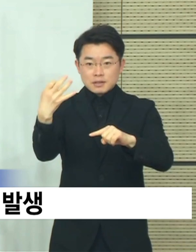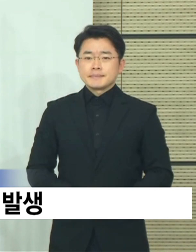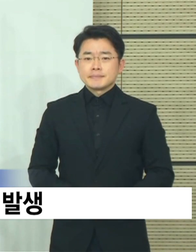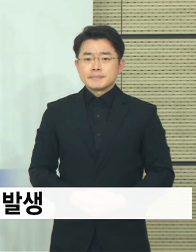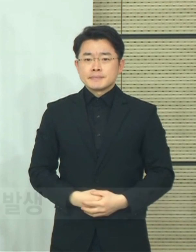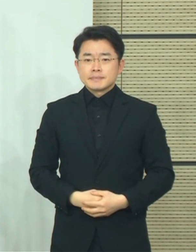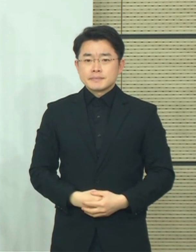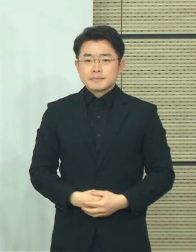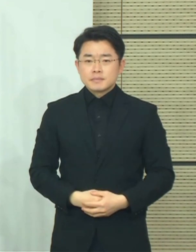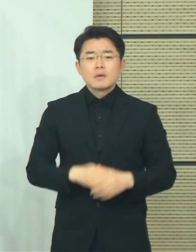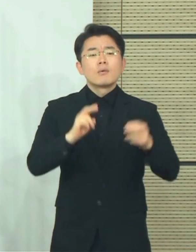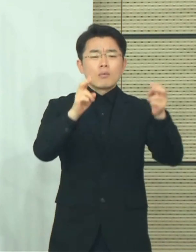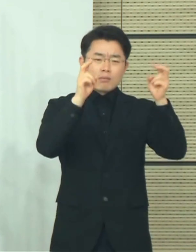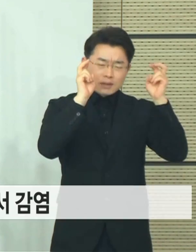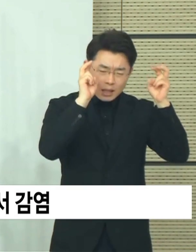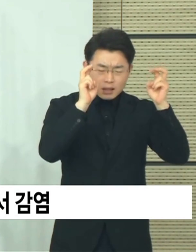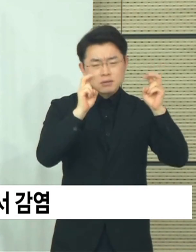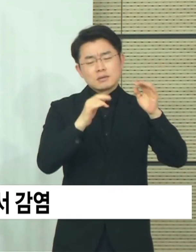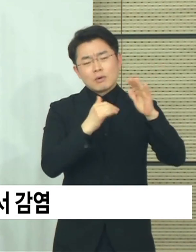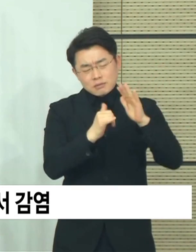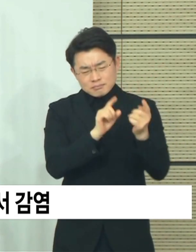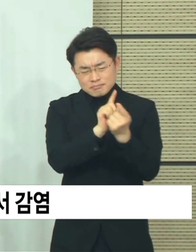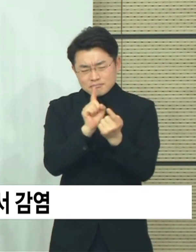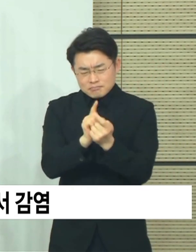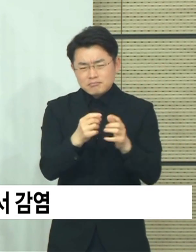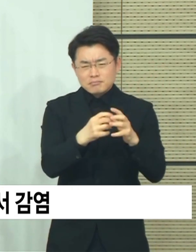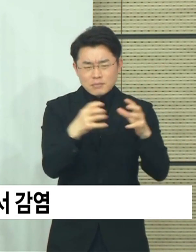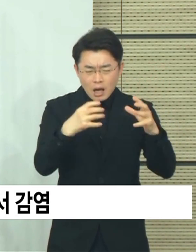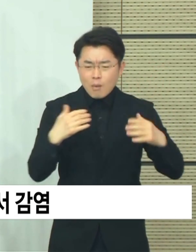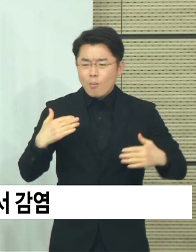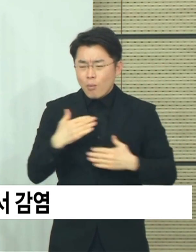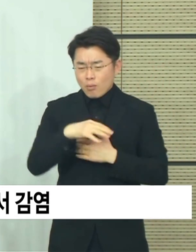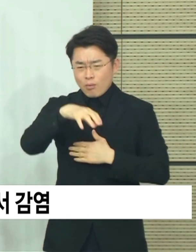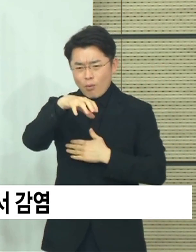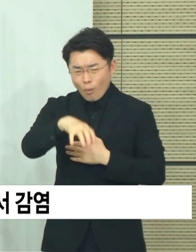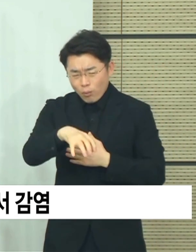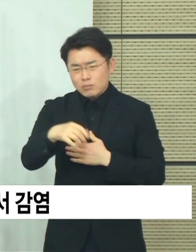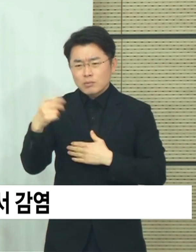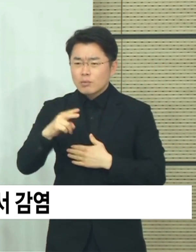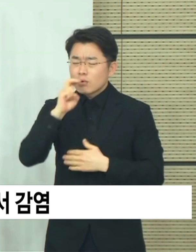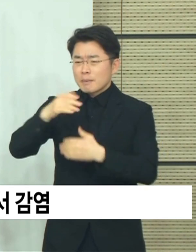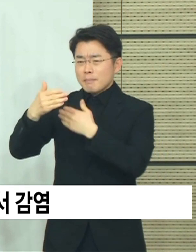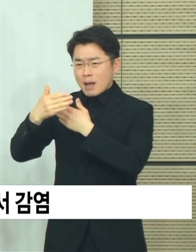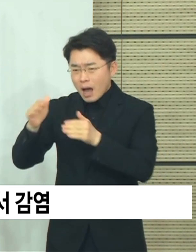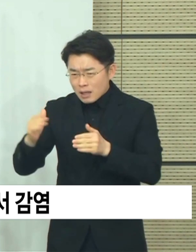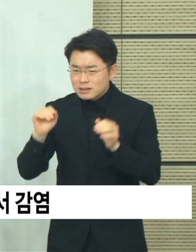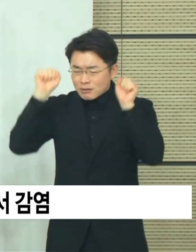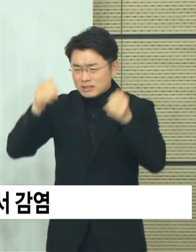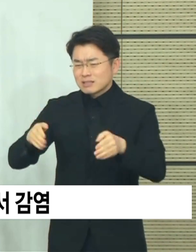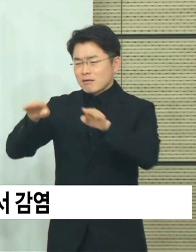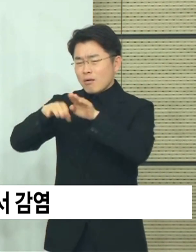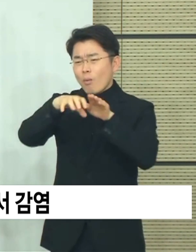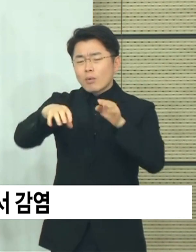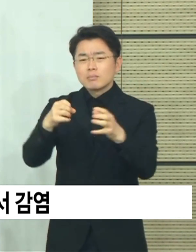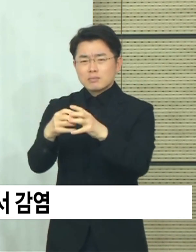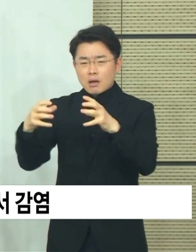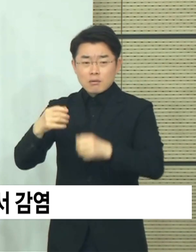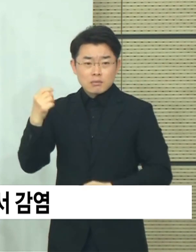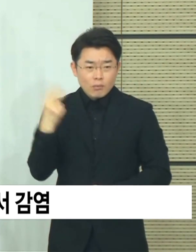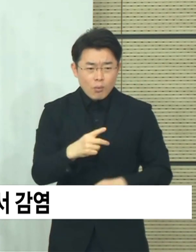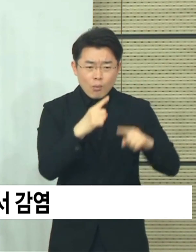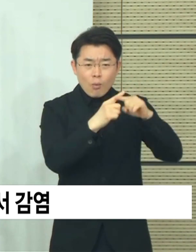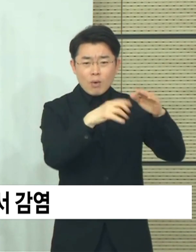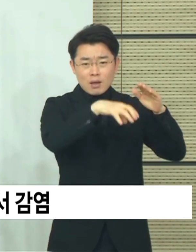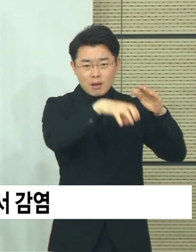414명입니다. 직장, 가족, 지인 모임, 목욕장, 식당, 노래연습장, 실내체육시설, 교회,